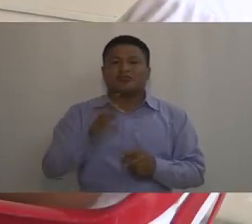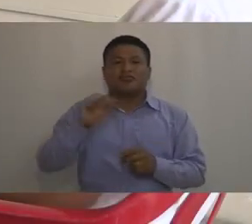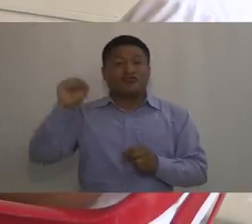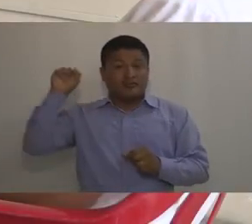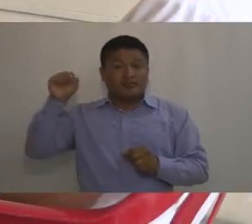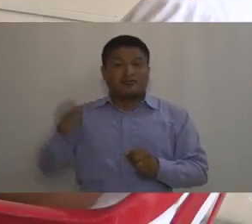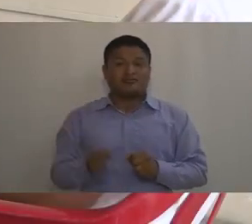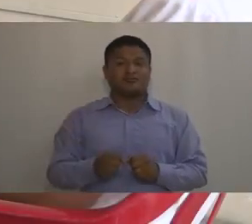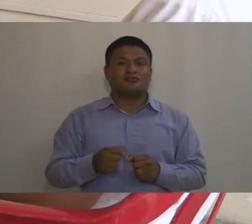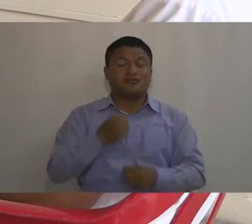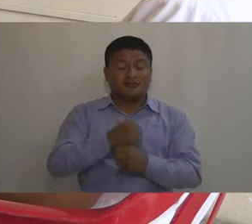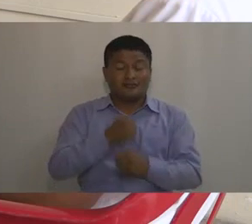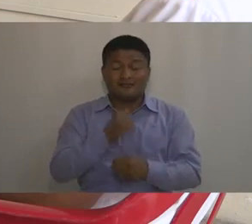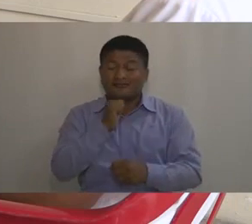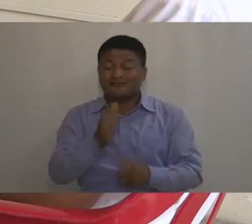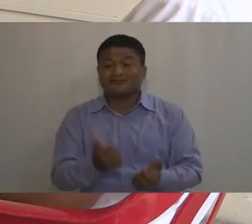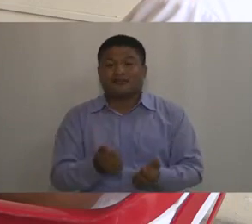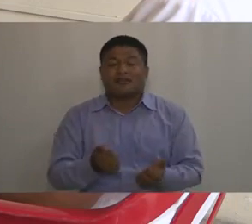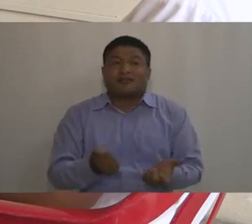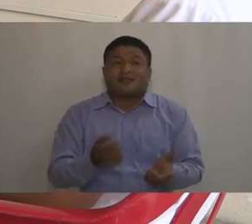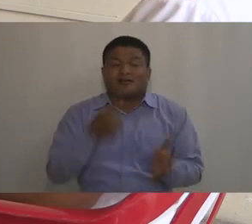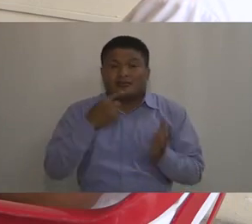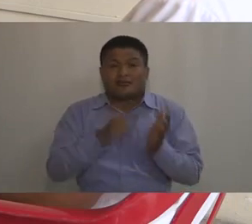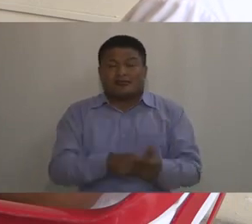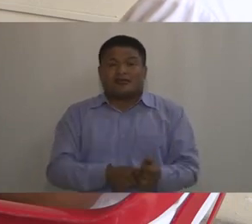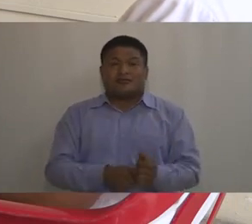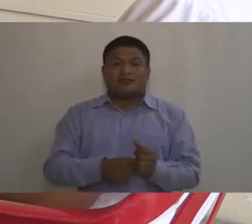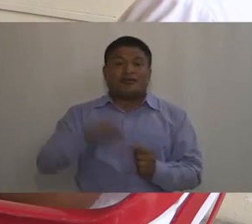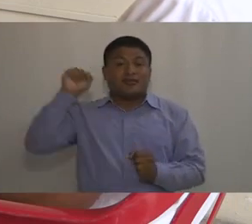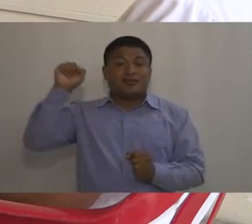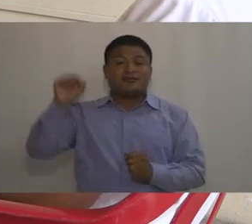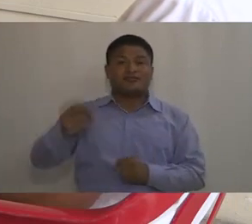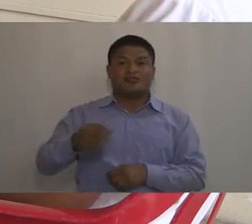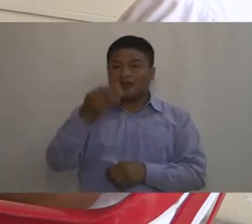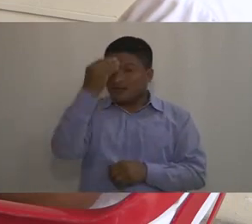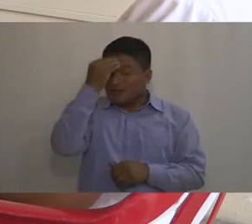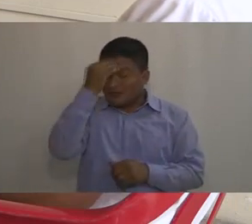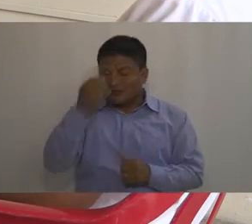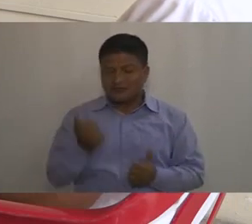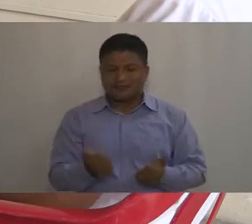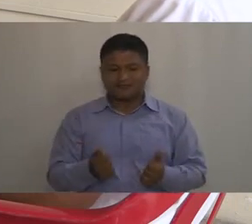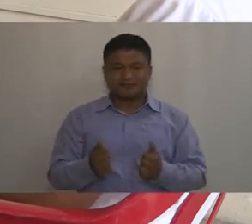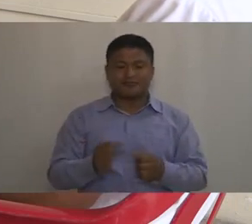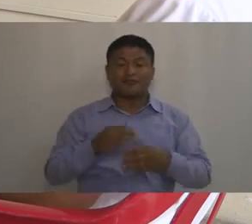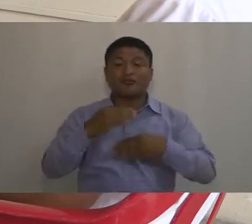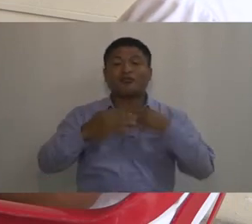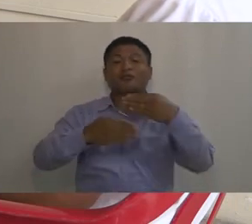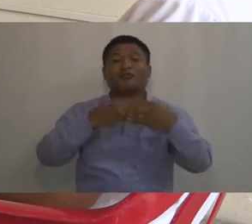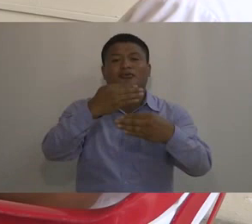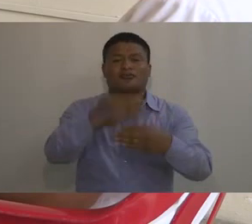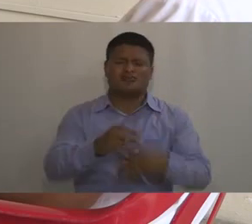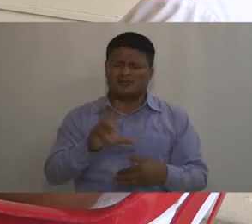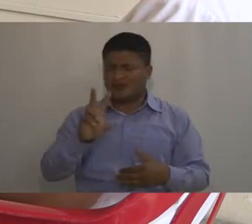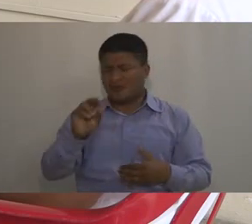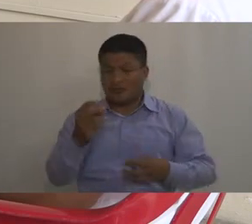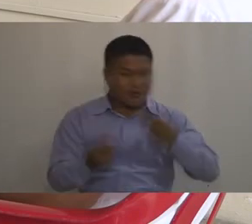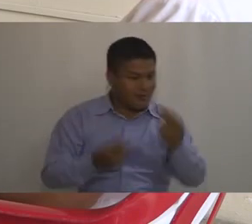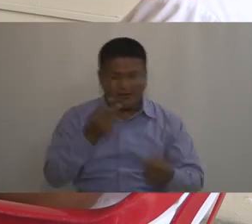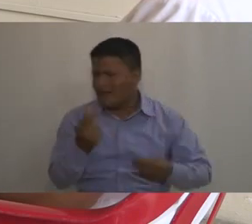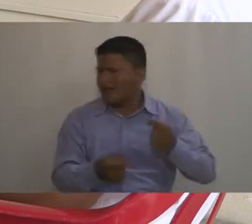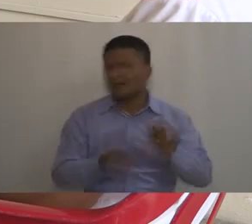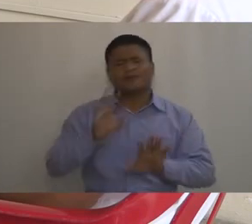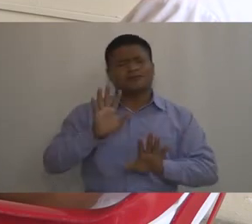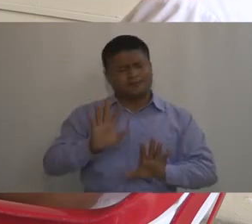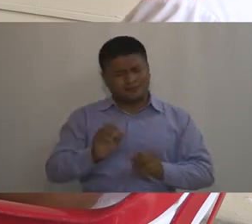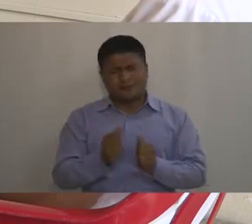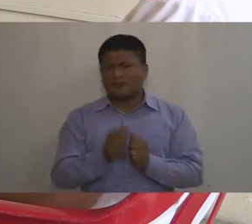importante que se debe trabajar tiene que ver con el derecho a la educación. Esto es algo que constituye un proceso y que en ningún momento